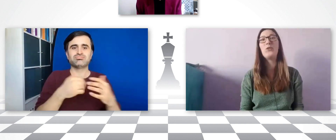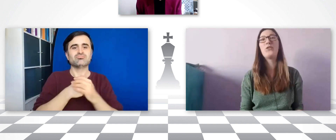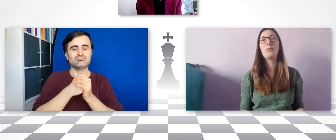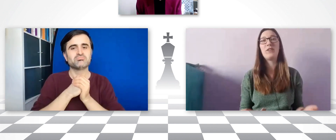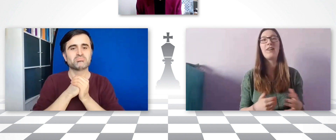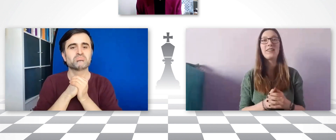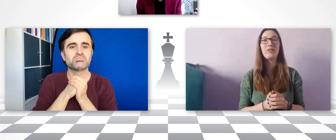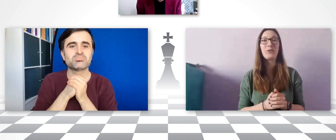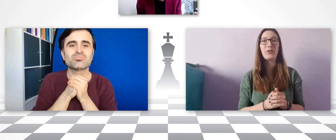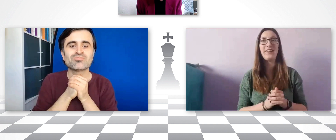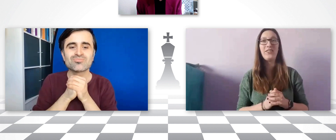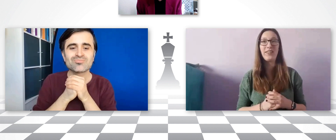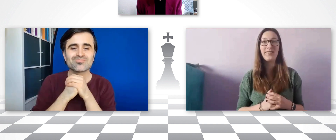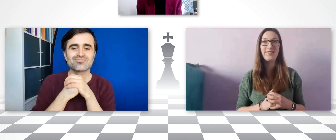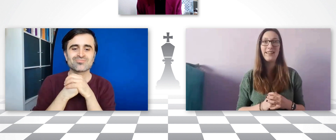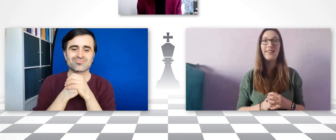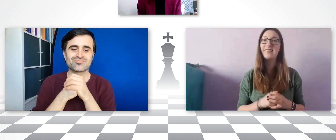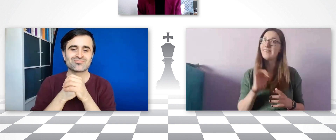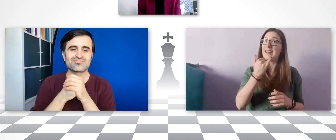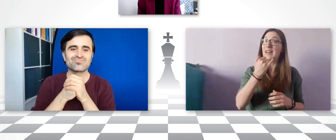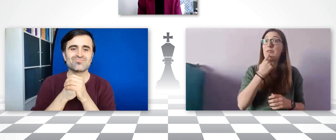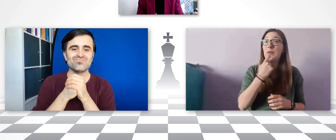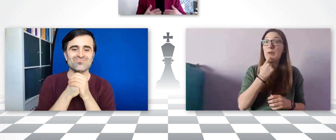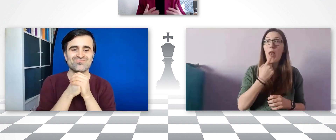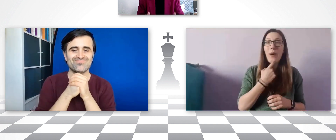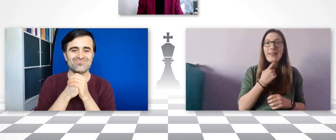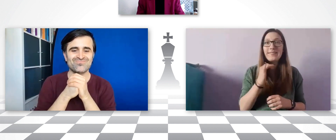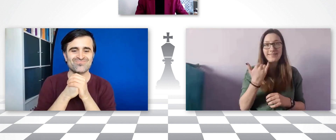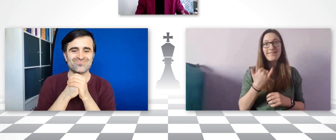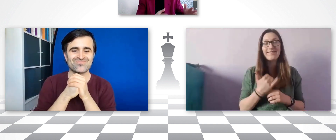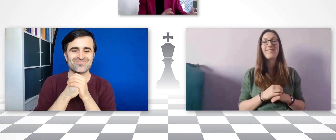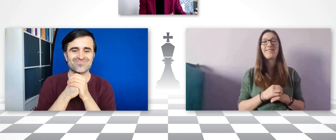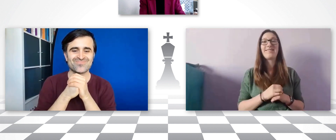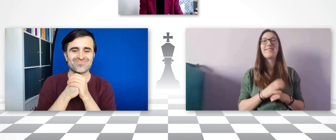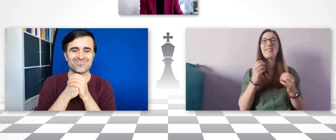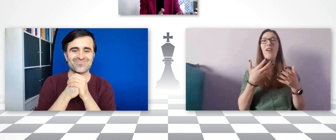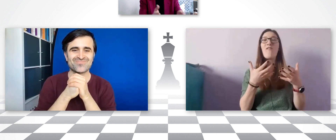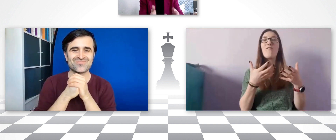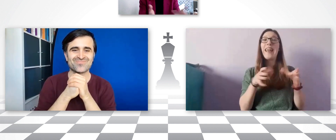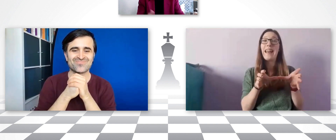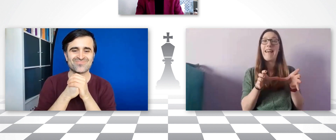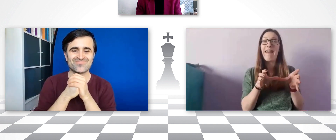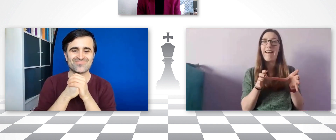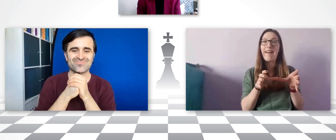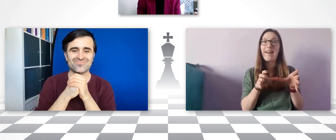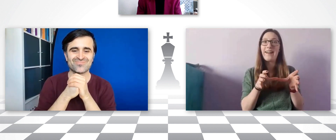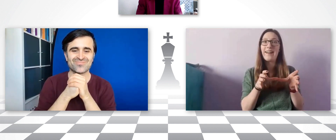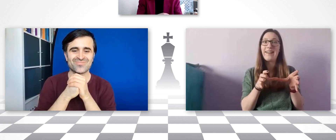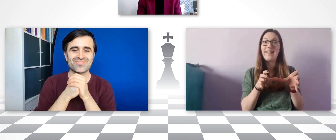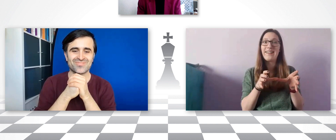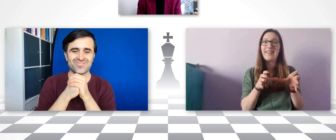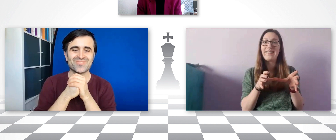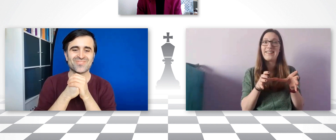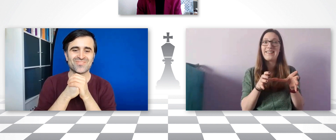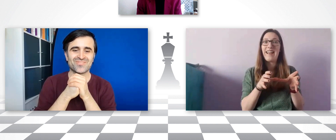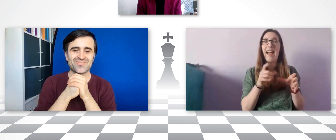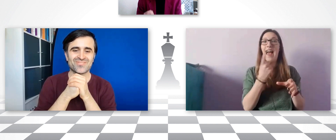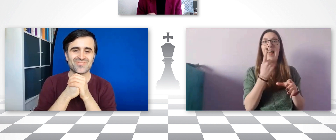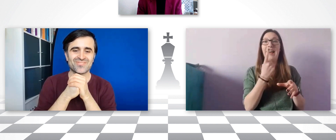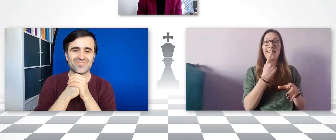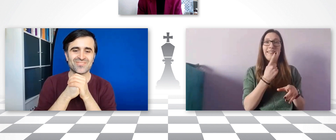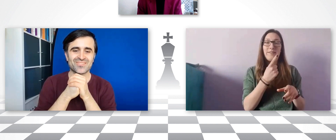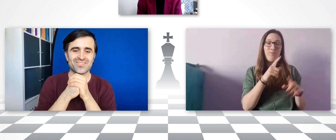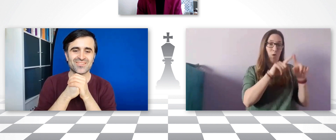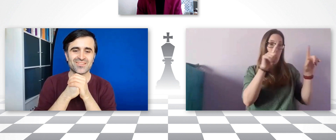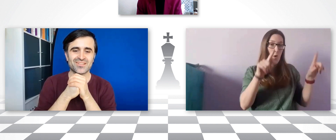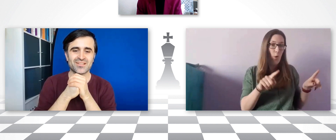Nou gaan... Om hun te bedanken voor die. Natuurlijk, logisch. Ja. Nu gaat de vereniging, afgezien van die recepties en die kleine lintjes, nog iets